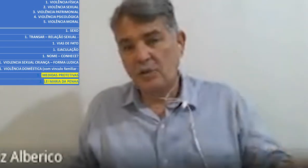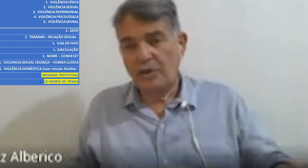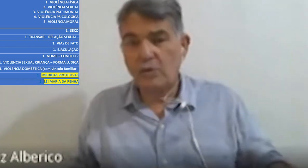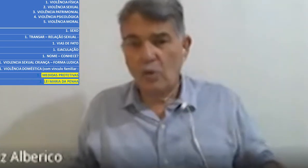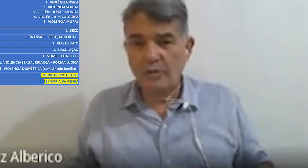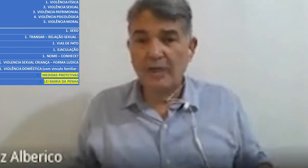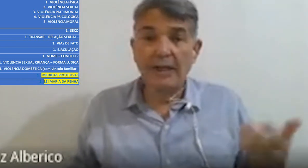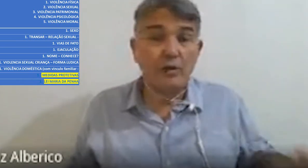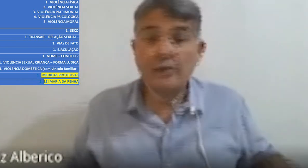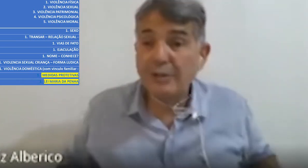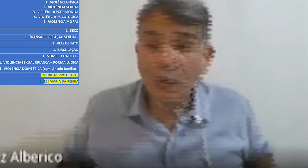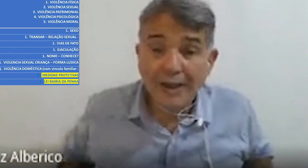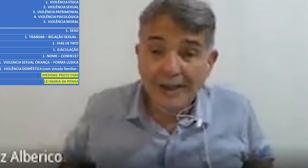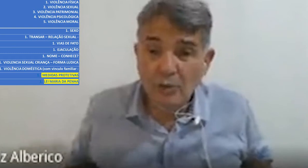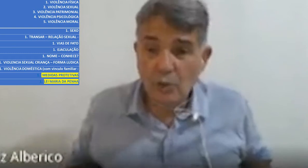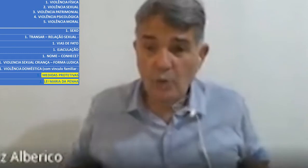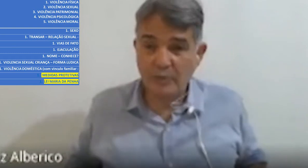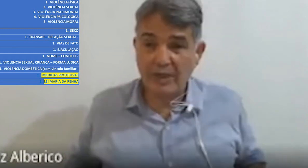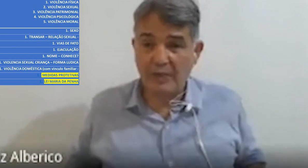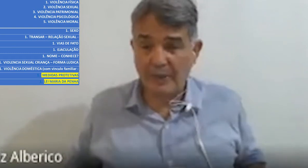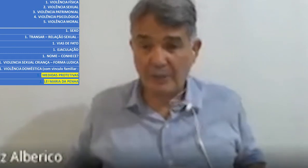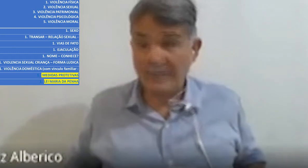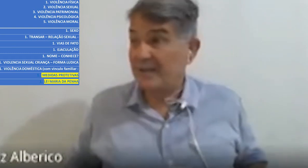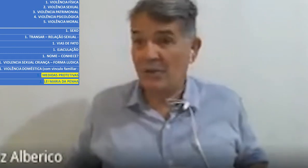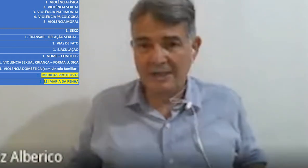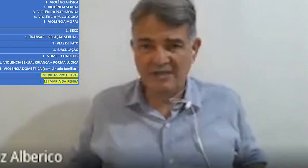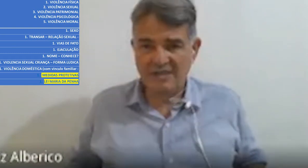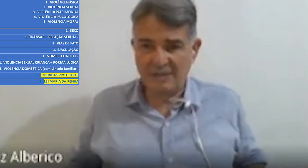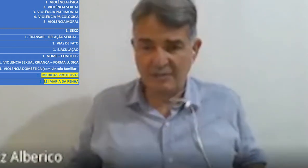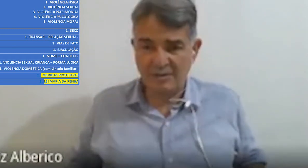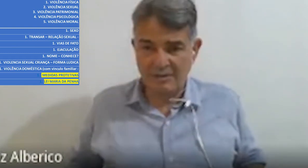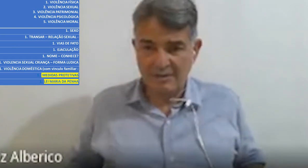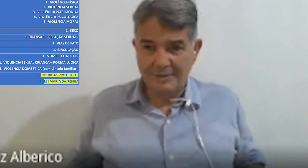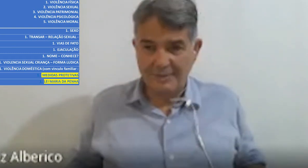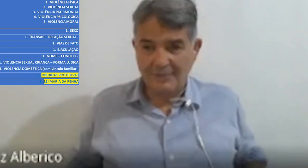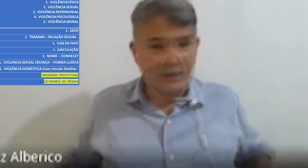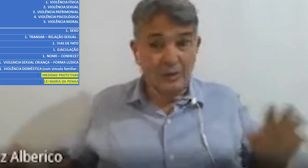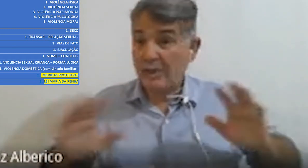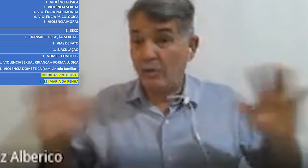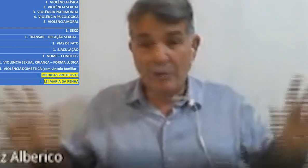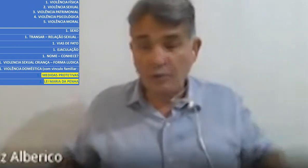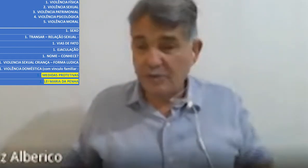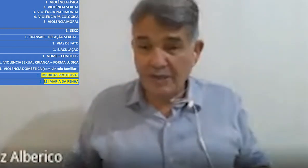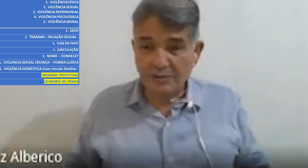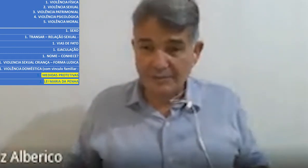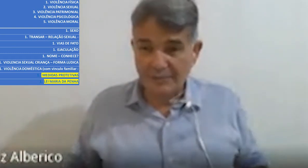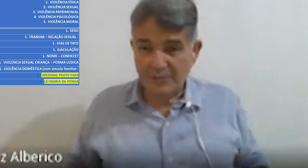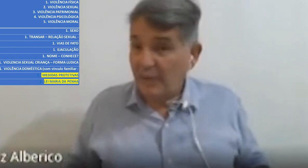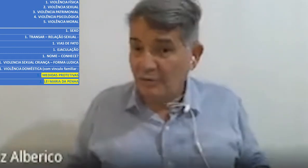tocando no corpo dela, eu vou estar tocando no corpo dela para perguntar se alguém está fazendo. Então já houve a confusão. Quem foi que